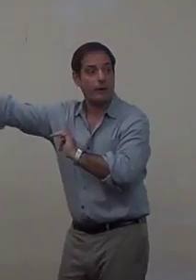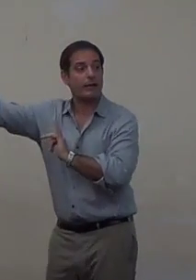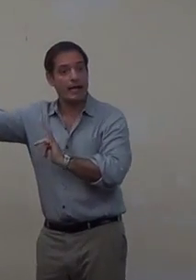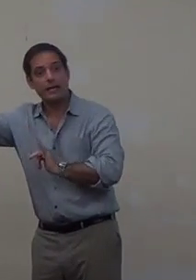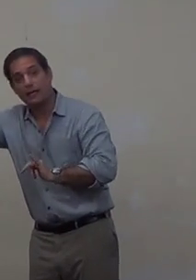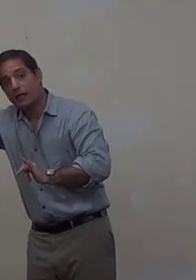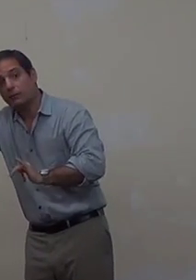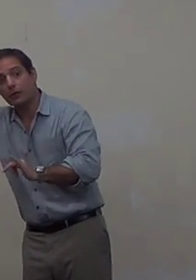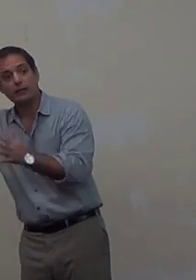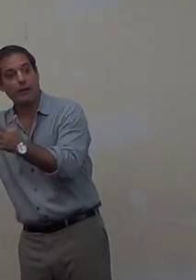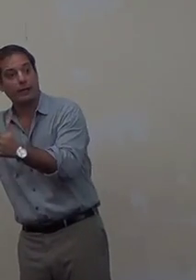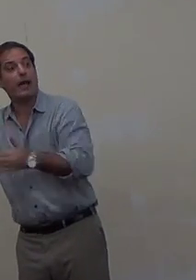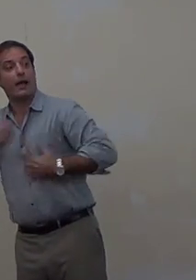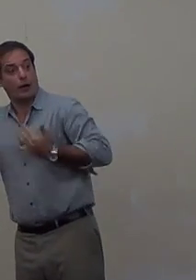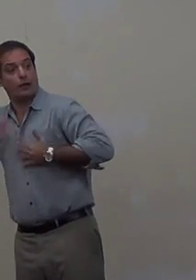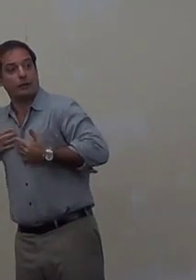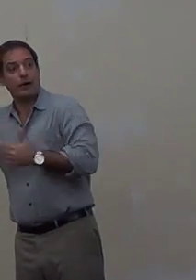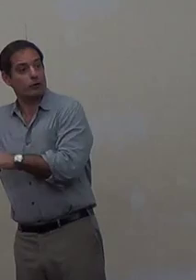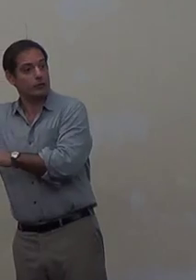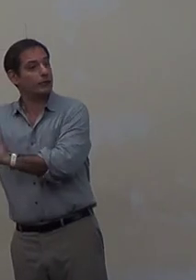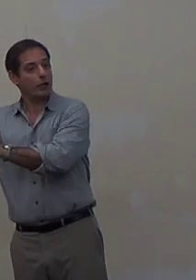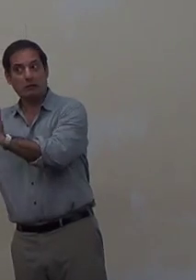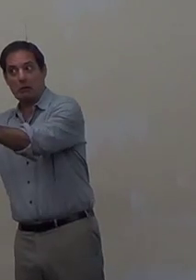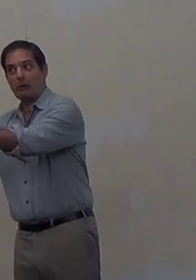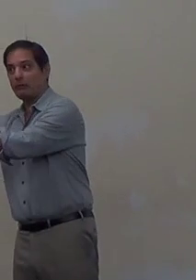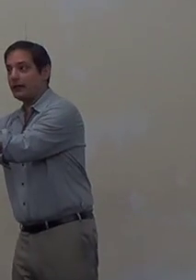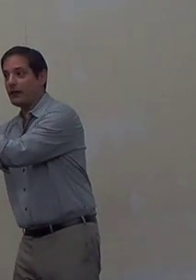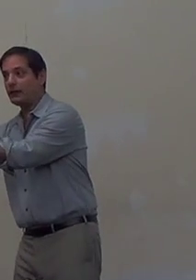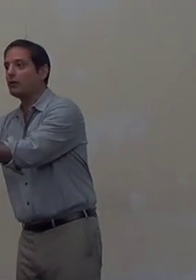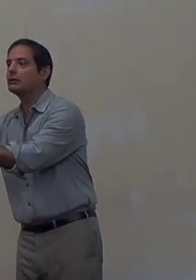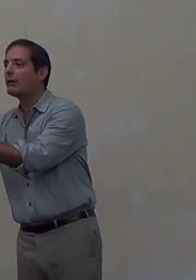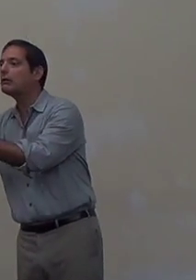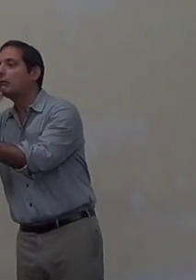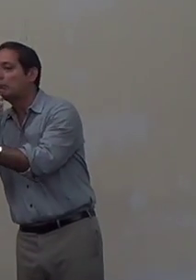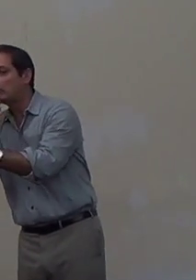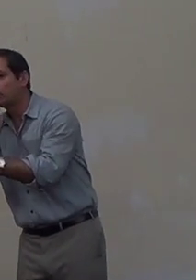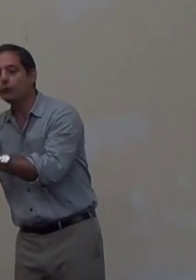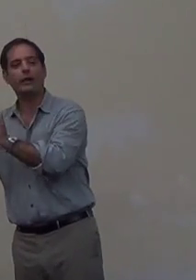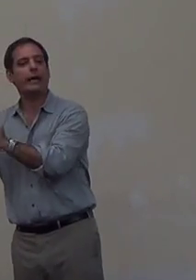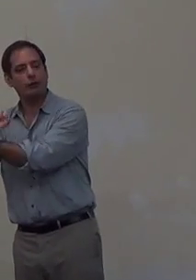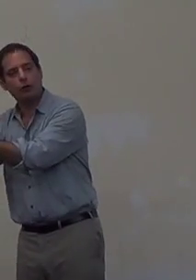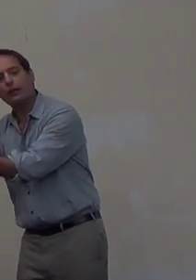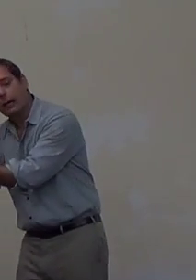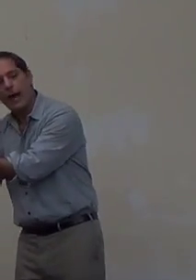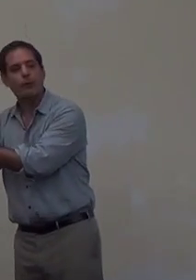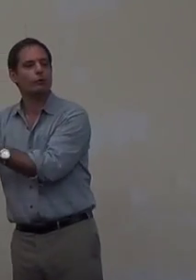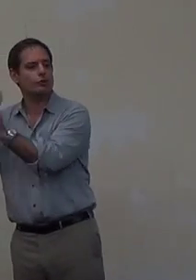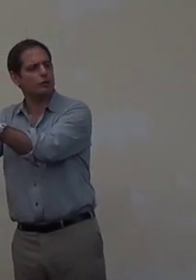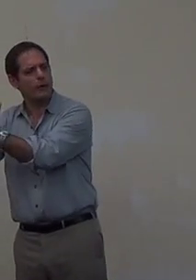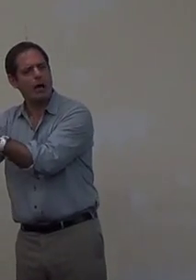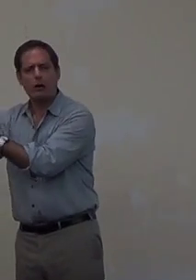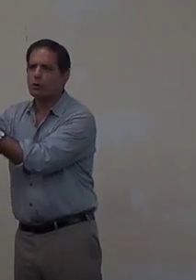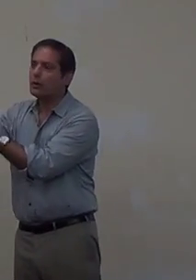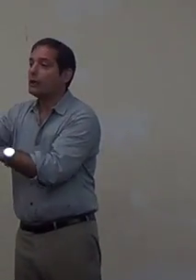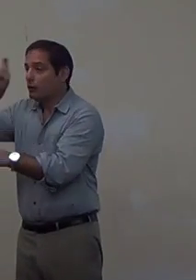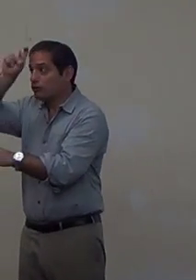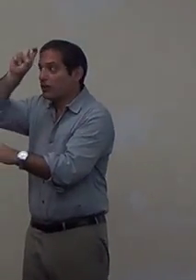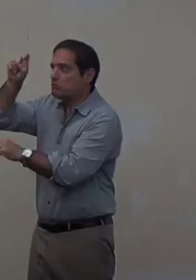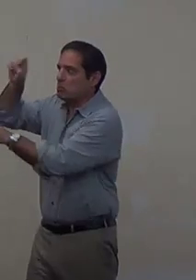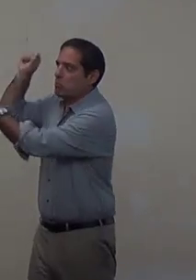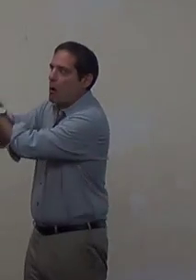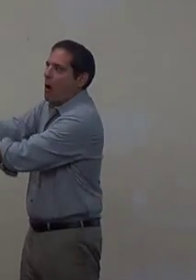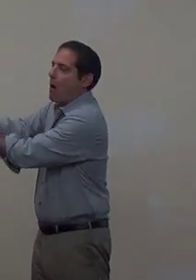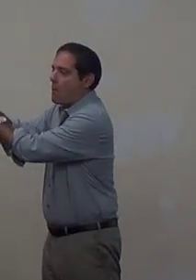¿qué? Estaban ahí en Egipto, ¿qué estaban? Estaban contentos, ahí estaba perfecto, ahí no. Estaban sufriendo, esclavos, mucho trabajo.